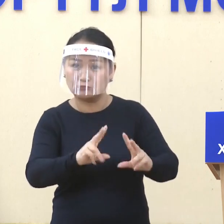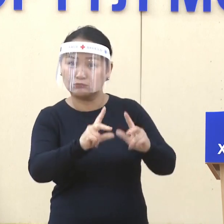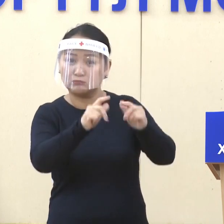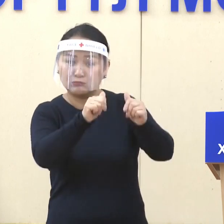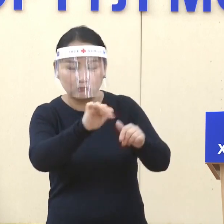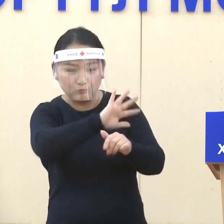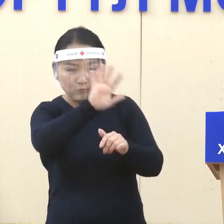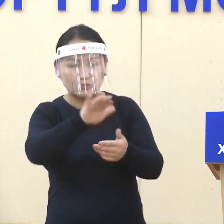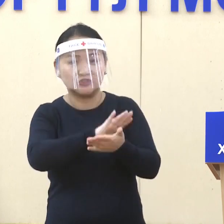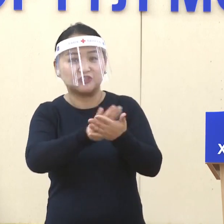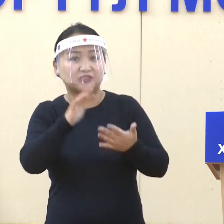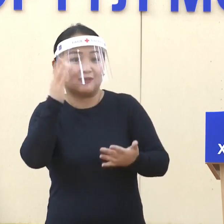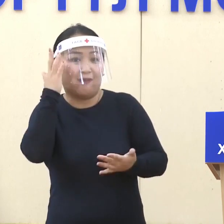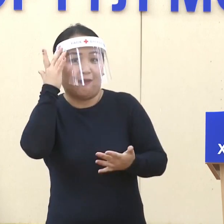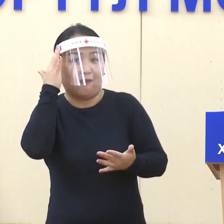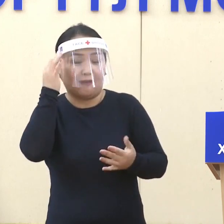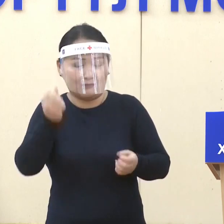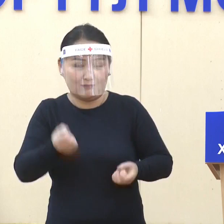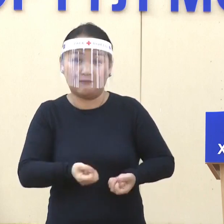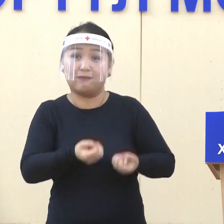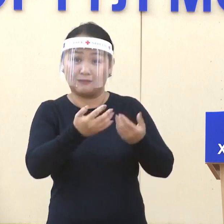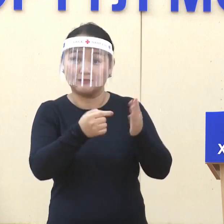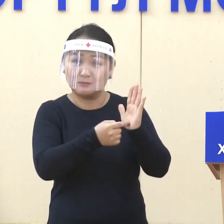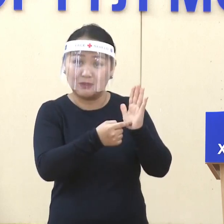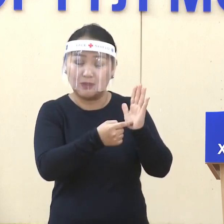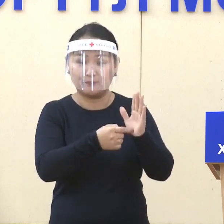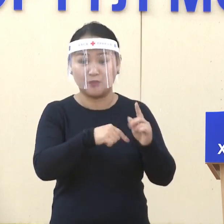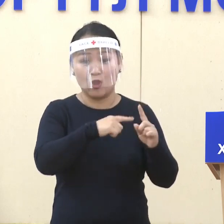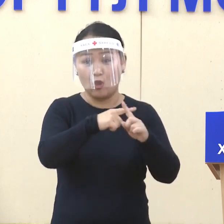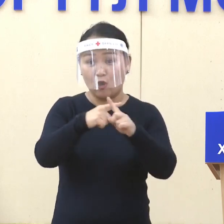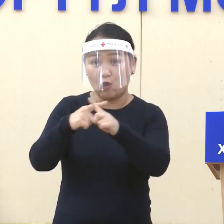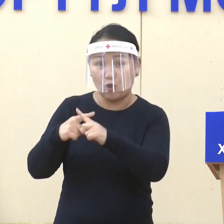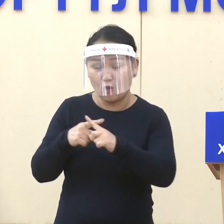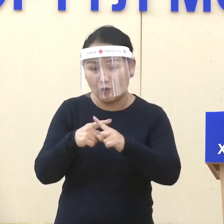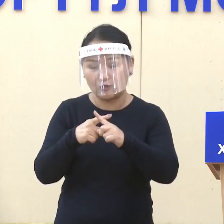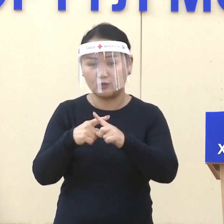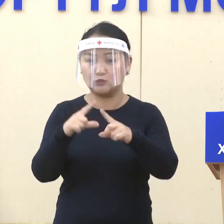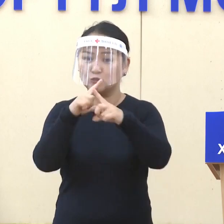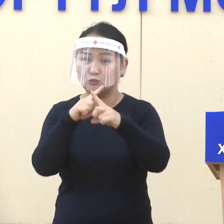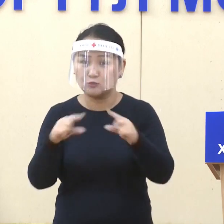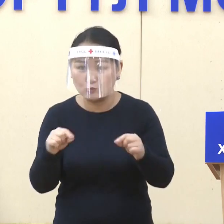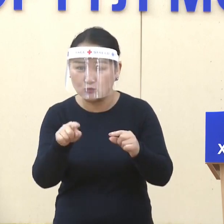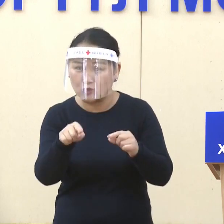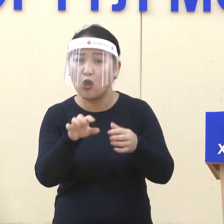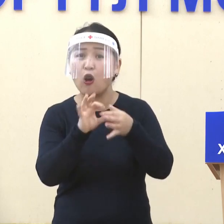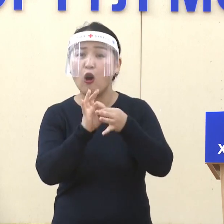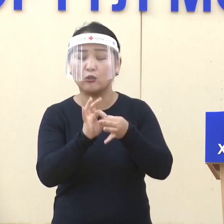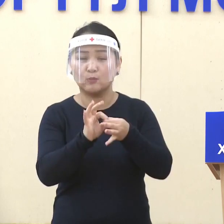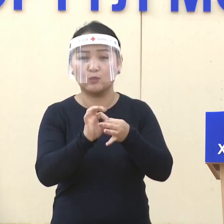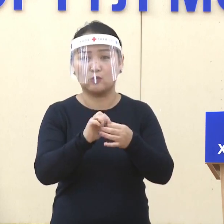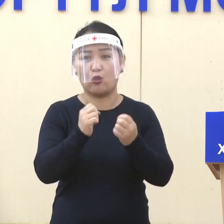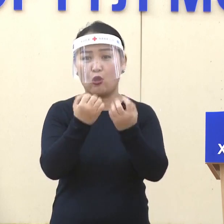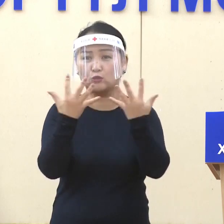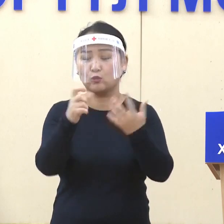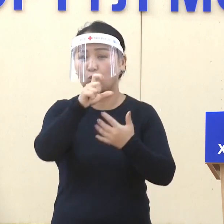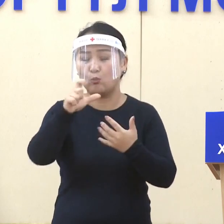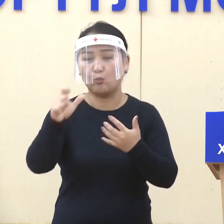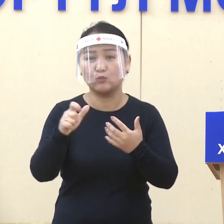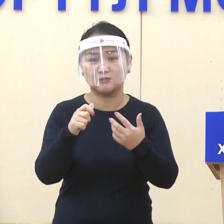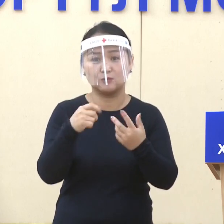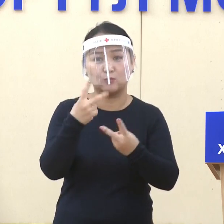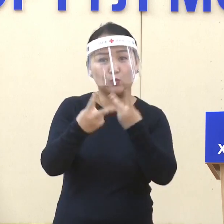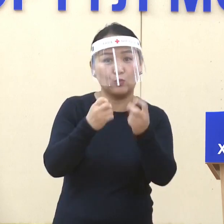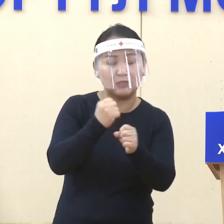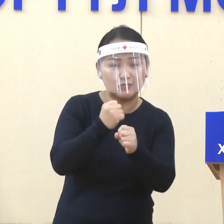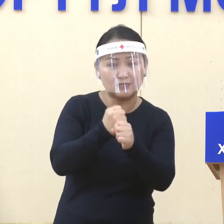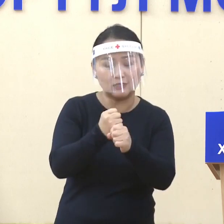ашиглах аргачлалтай болж байгаа. За хөл хорой хязгаарлалтын арга хэмжээг сулруулж байгаатай холбоотойгоор олон нийтийн арга хэмжээний одоо